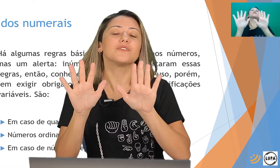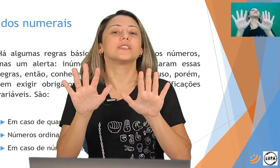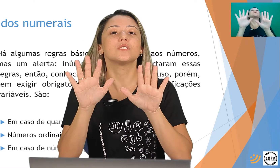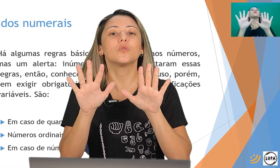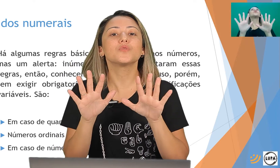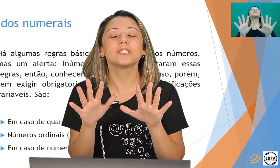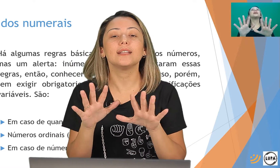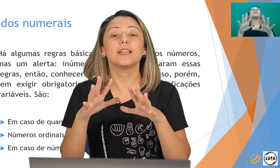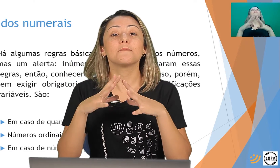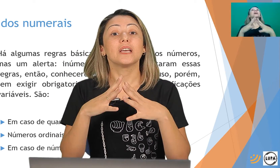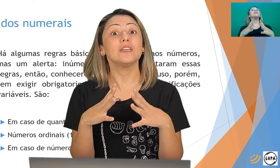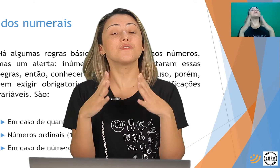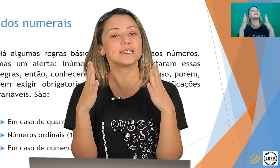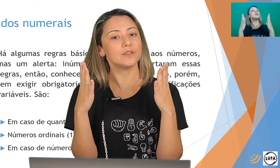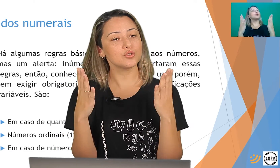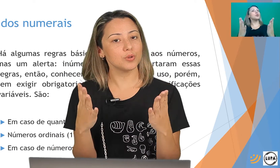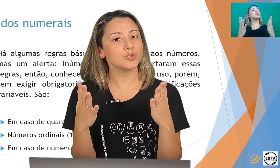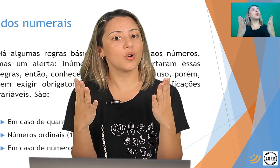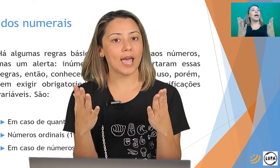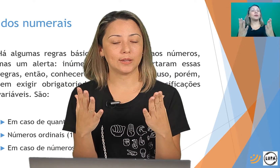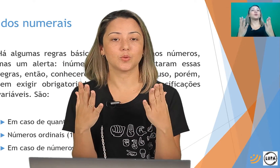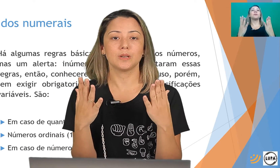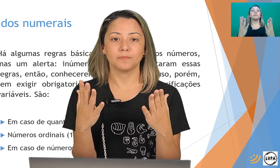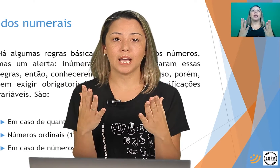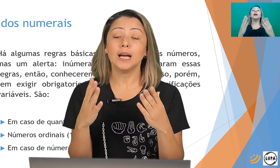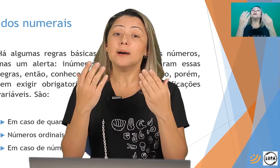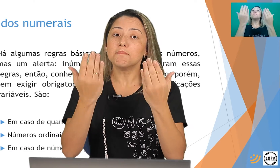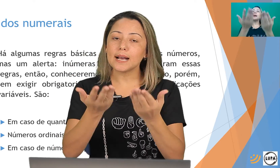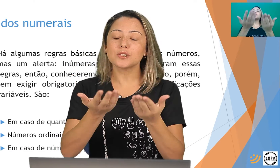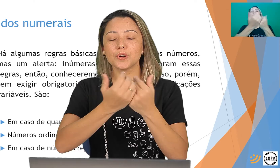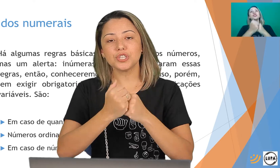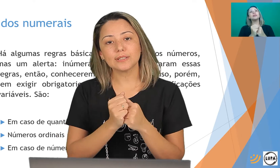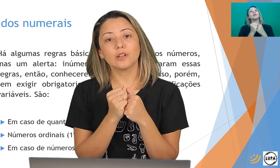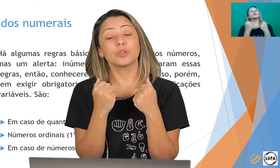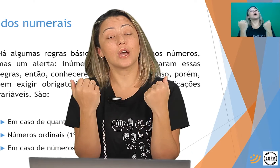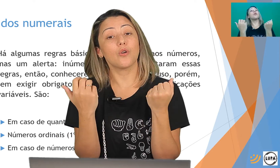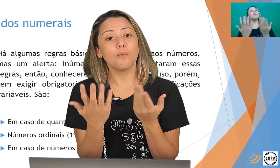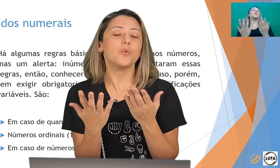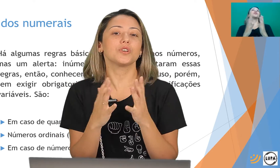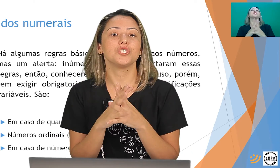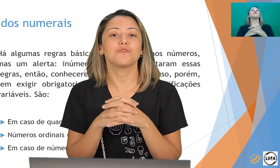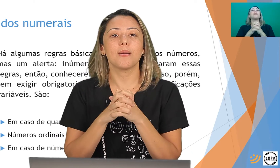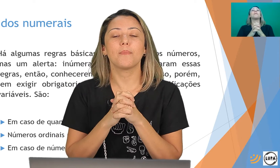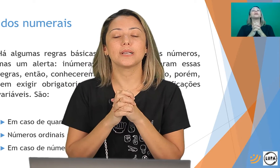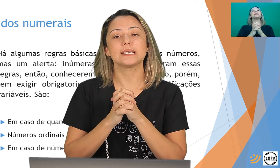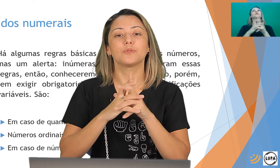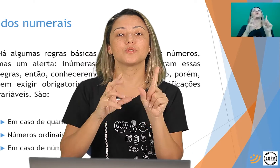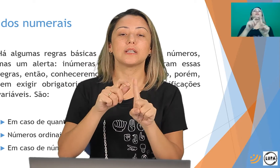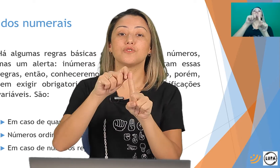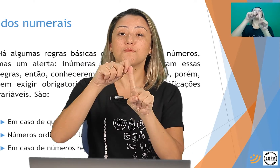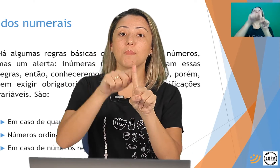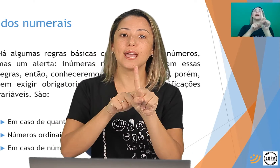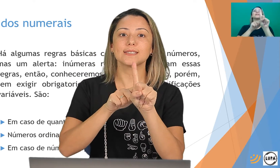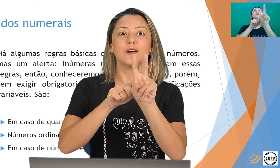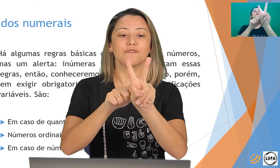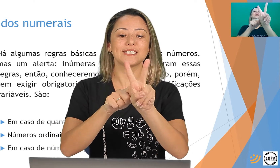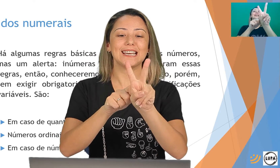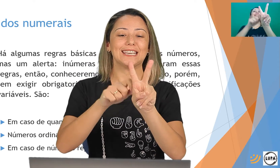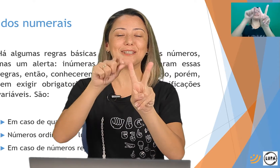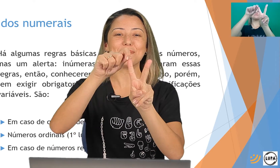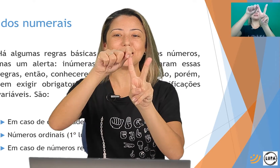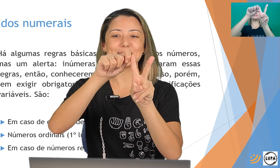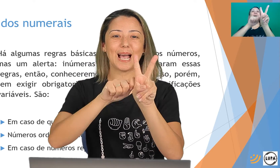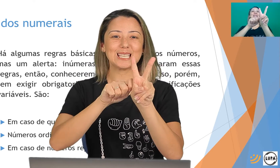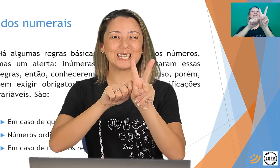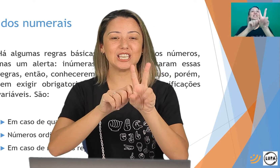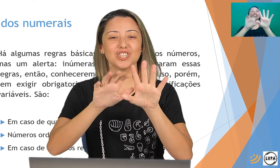frente. Quero que vocês se concentrem em fazer os números corretos, tá? Mas estou adiantando que é comum a gente ver, por exemplo, no sinal de mês, fazer